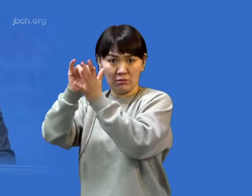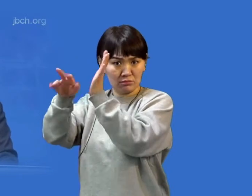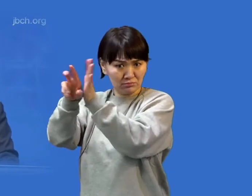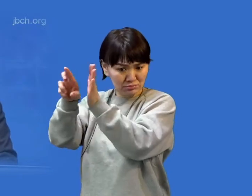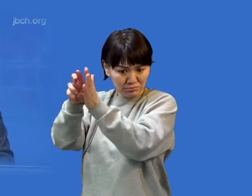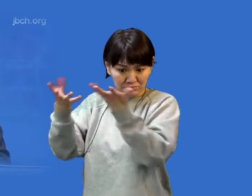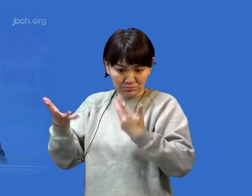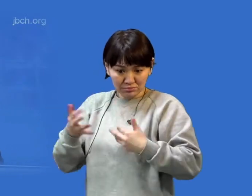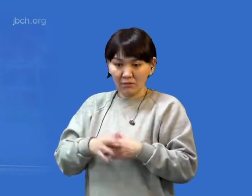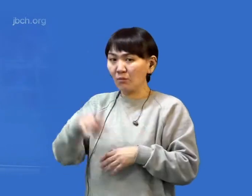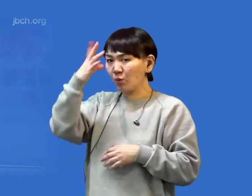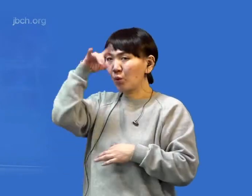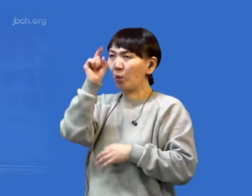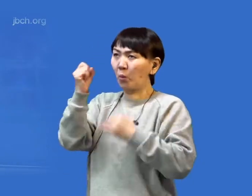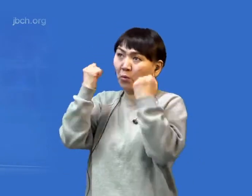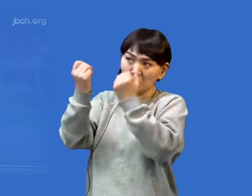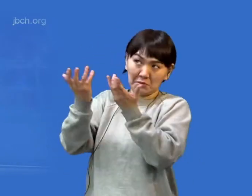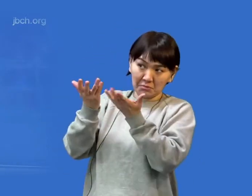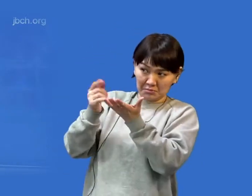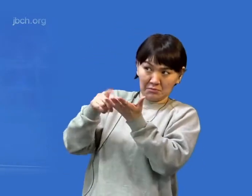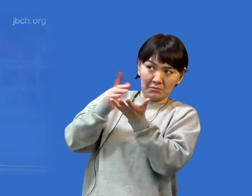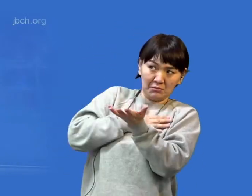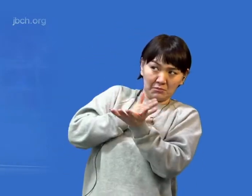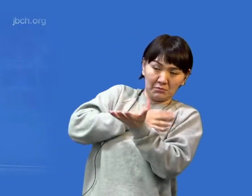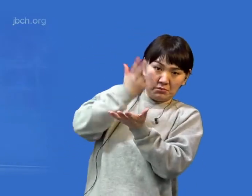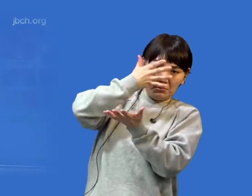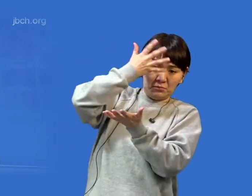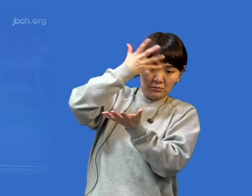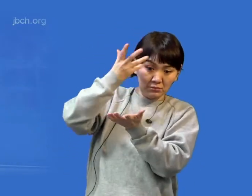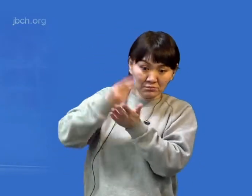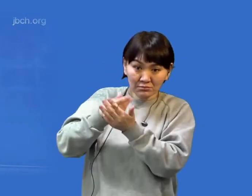Бурхны хүч чадалд итгэж чадахгүй байгаа учраас л